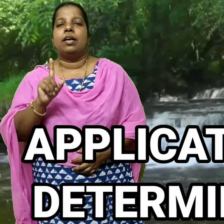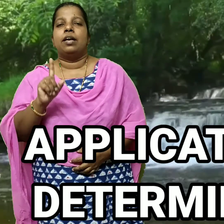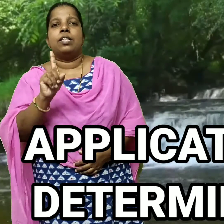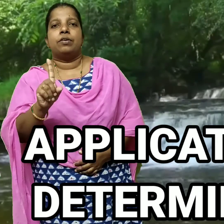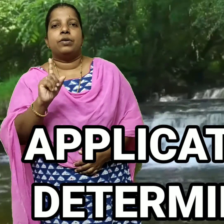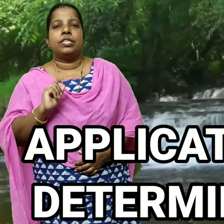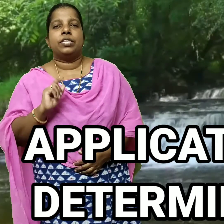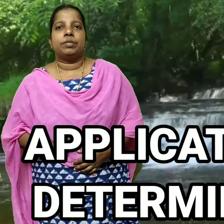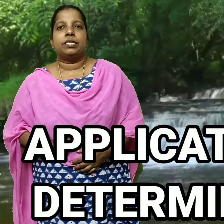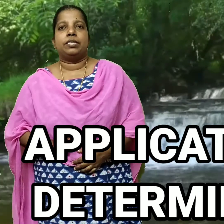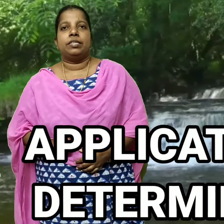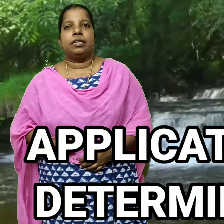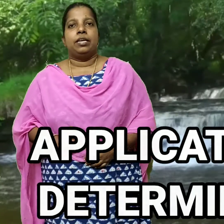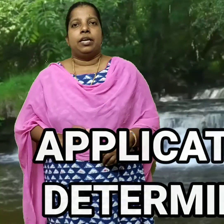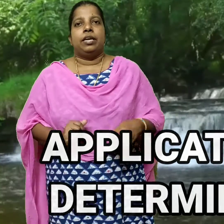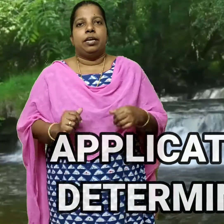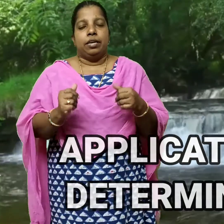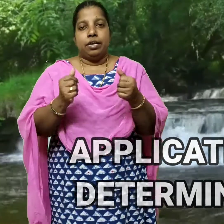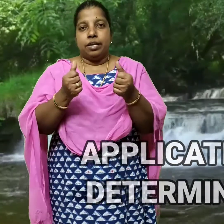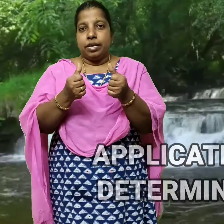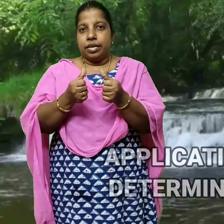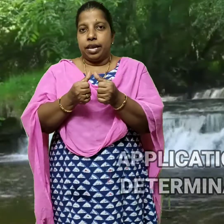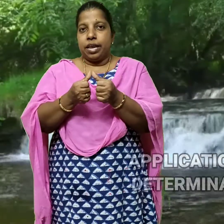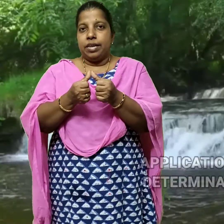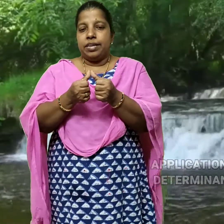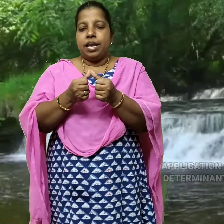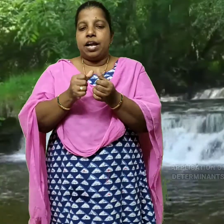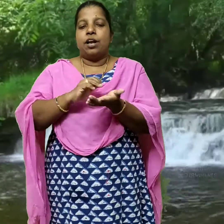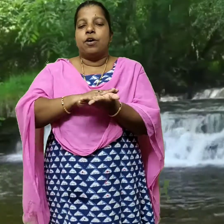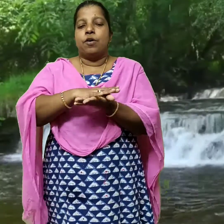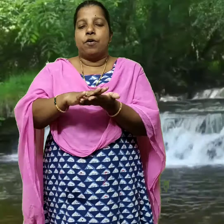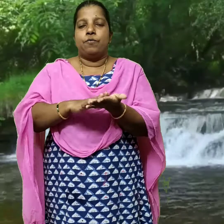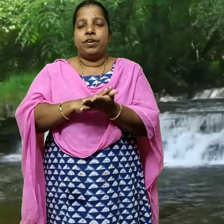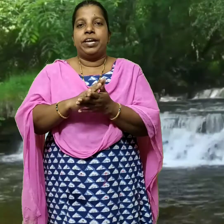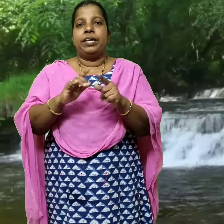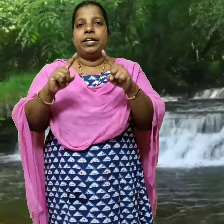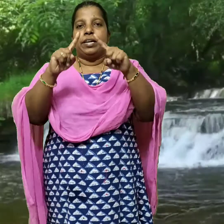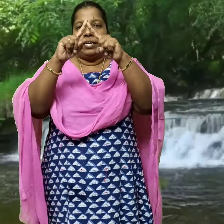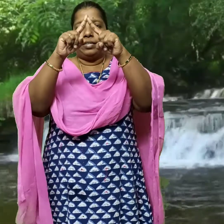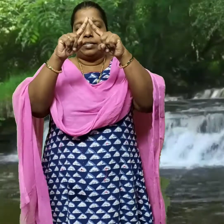അതിൽ ഒന്നാമത് പഠിക്കാനുള്ളത് ഏരിയ ഓഫ് എ ട്രയാങ്കിൾ.